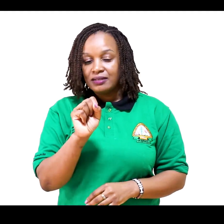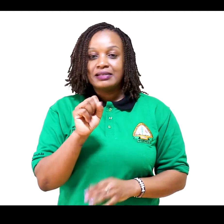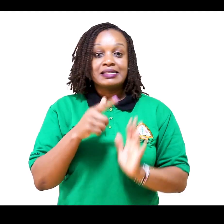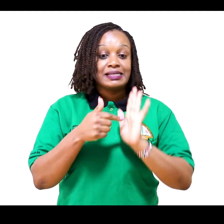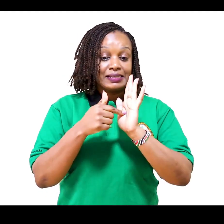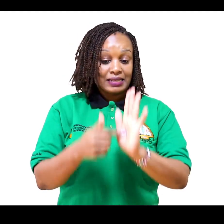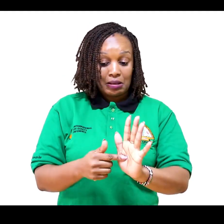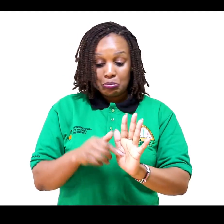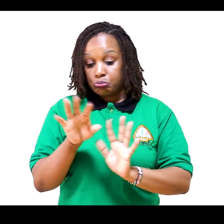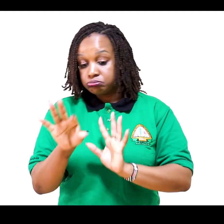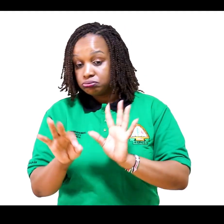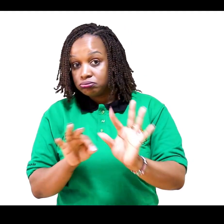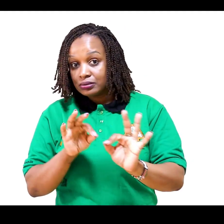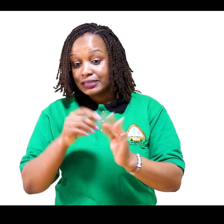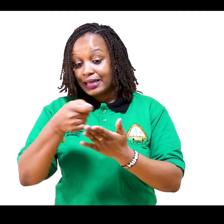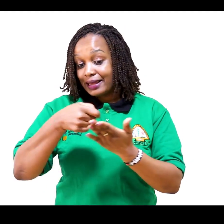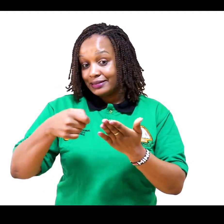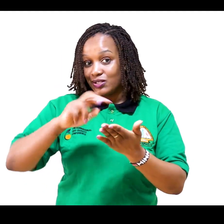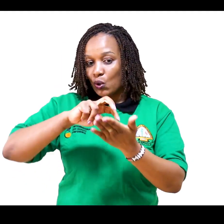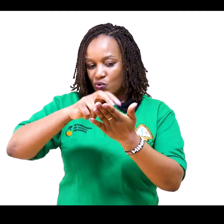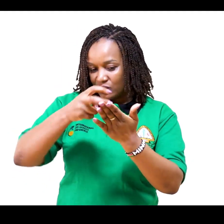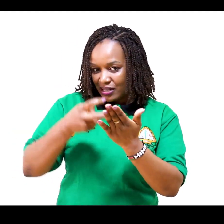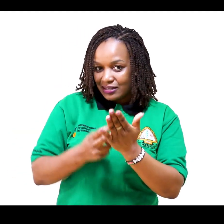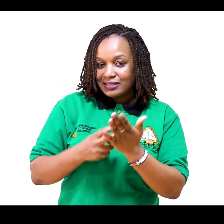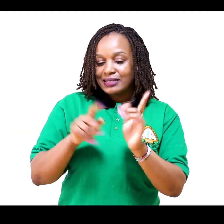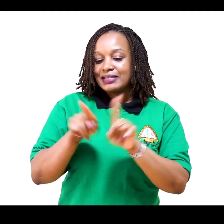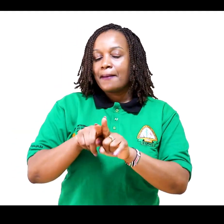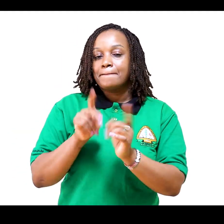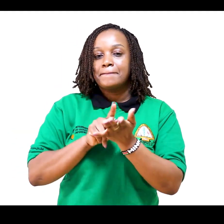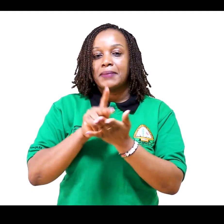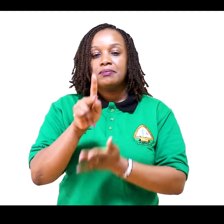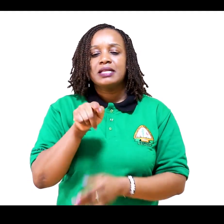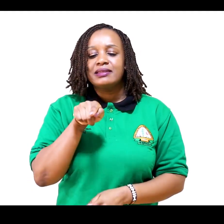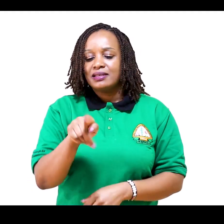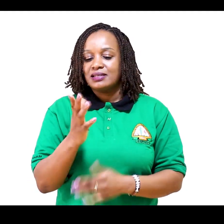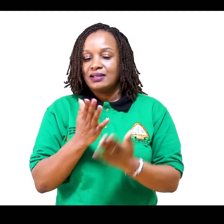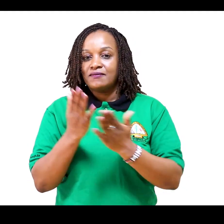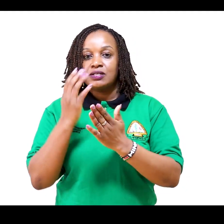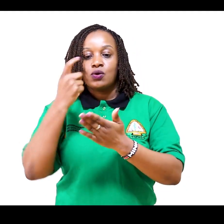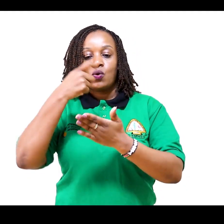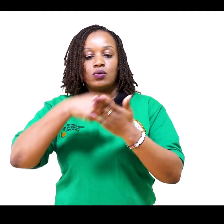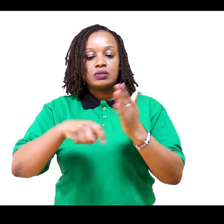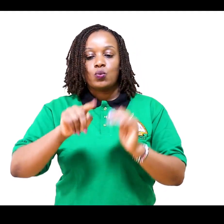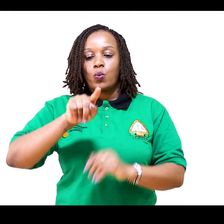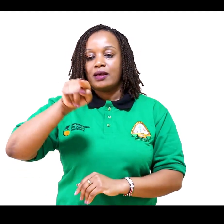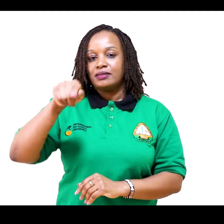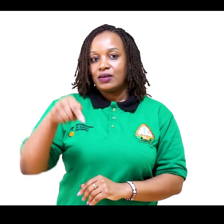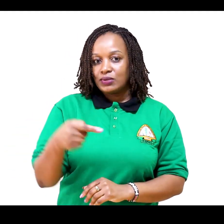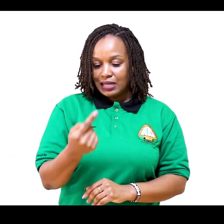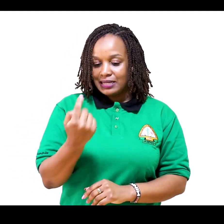ya sampuli, kusainiwa kwa mkataba wa mteja na malipo. Huduma hii inagharimu shilingi 1,000